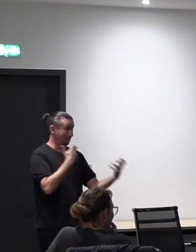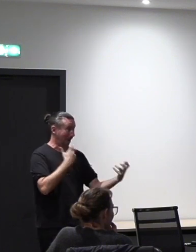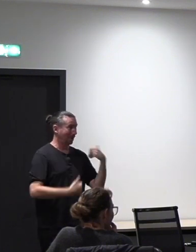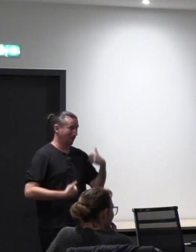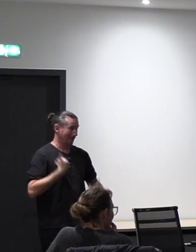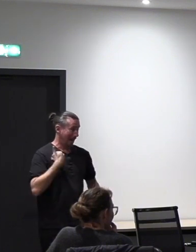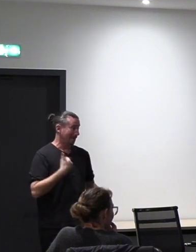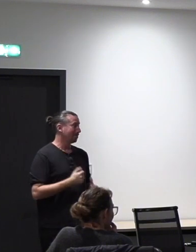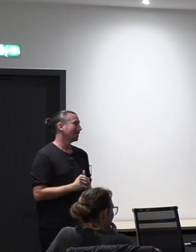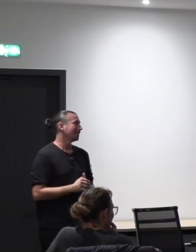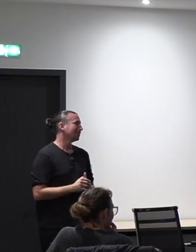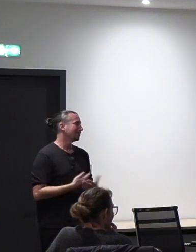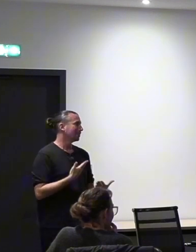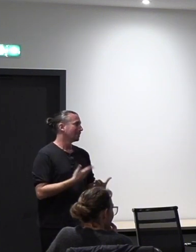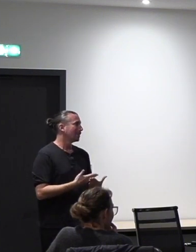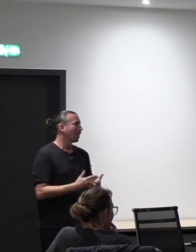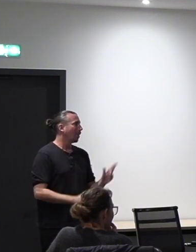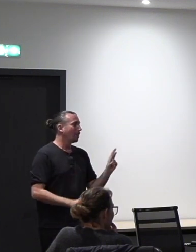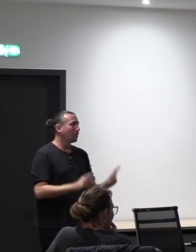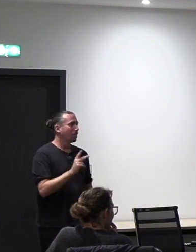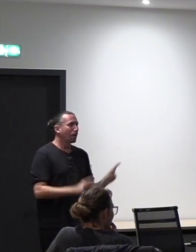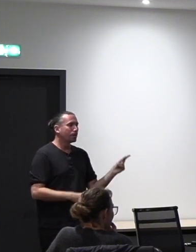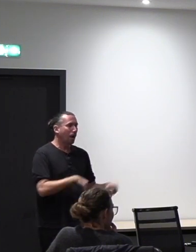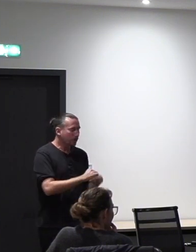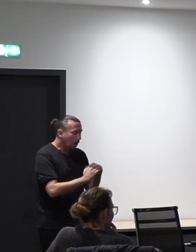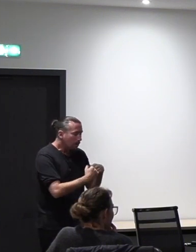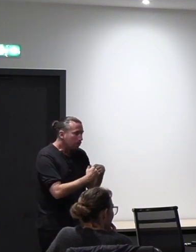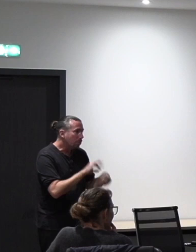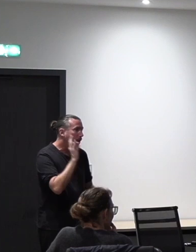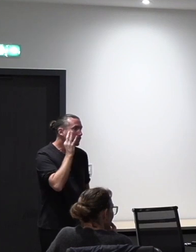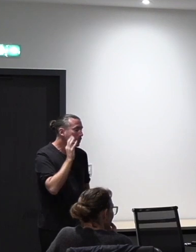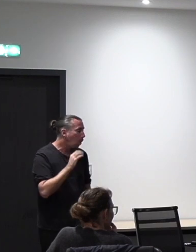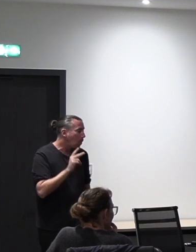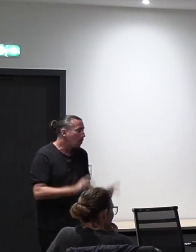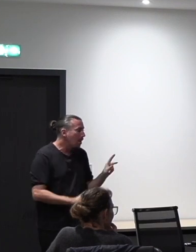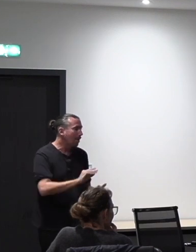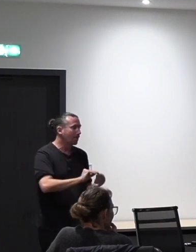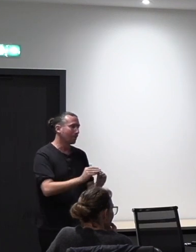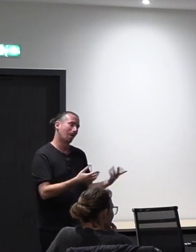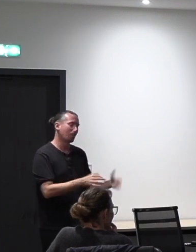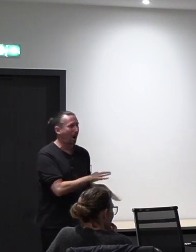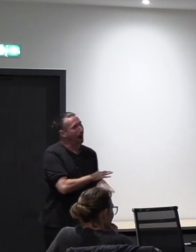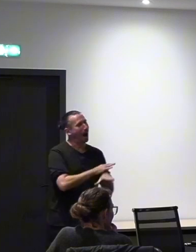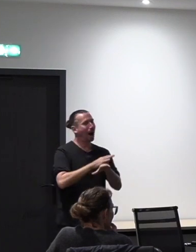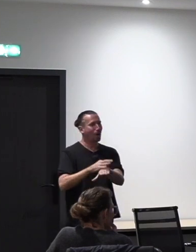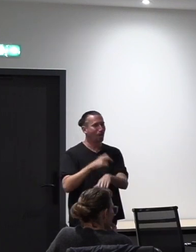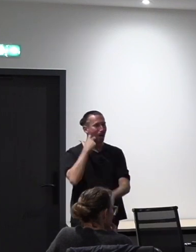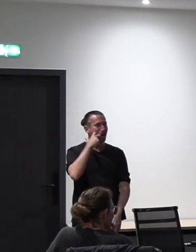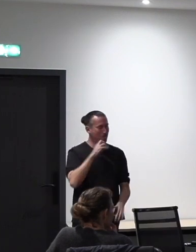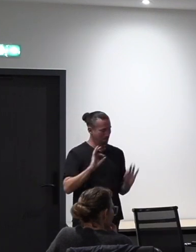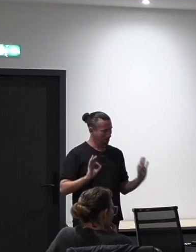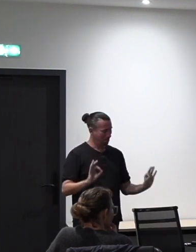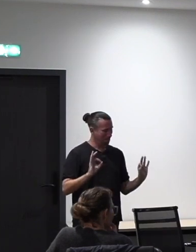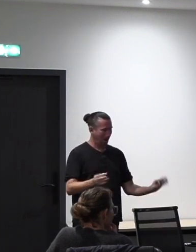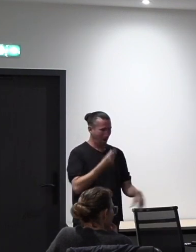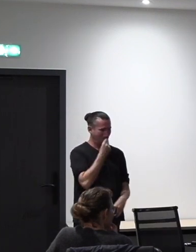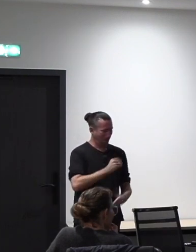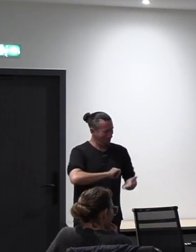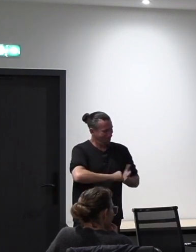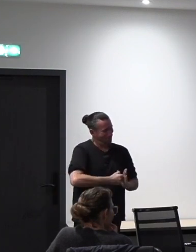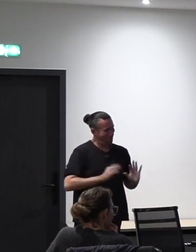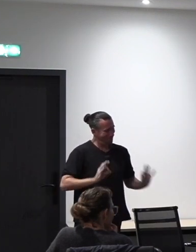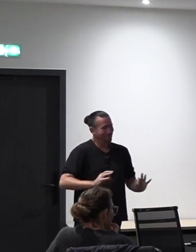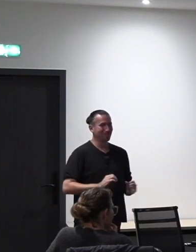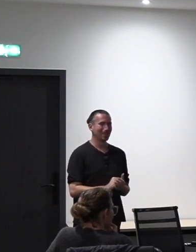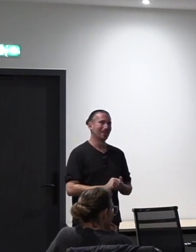a des gradations, alors qu'elle avait peut-être une petite arthrose du genou, j'en sais rien. Bon, je l'ai amenée à la gare de manière efficace et ferme.